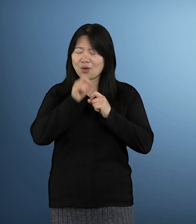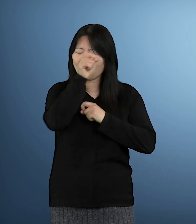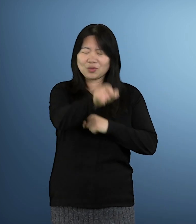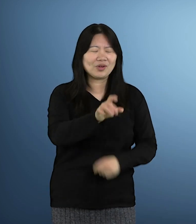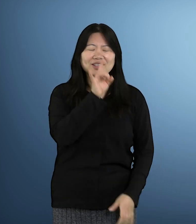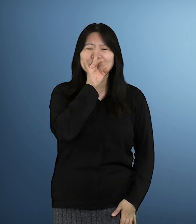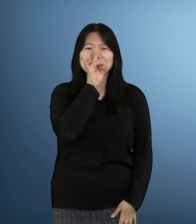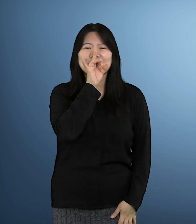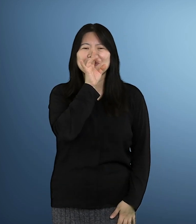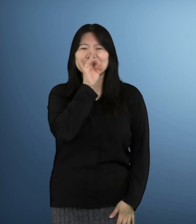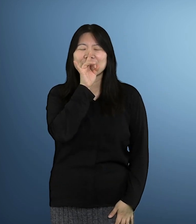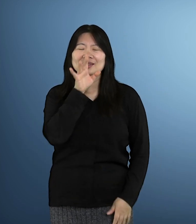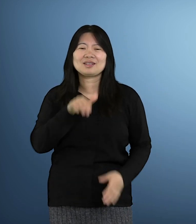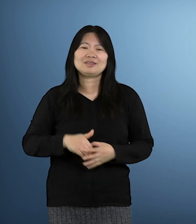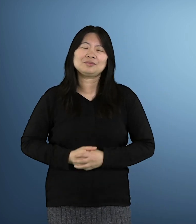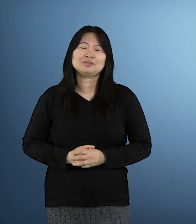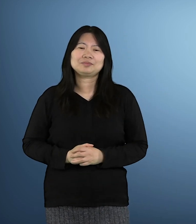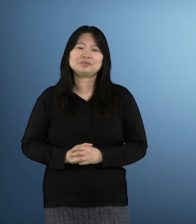하루 이틀밖에 못 가요.